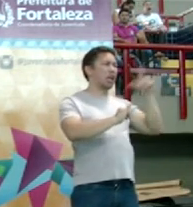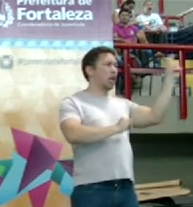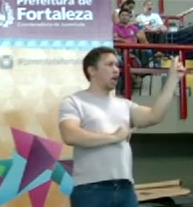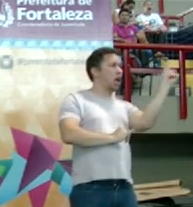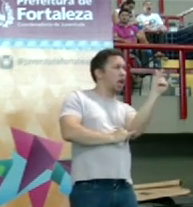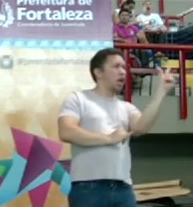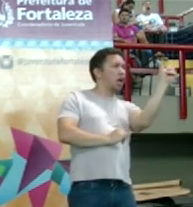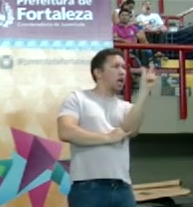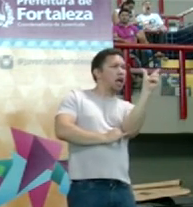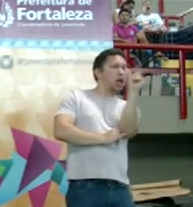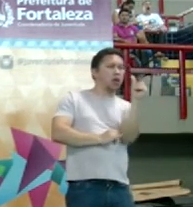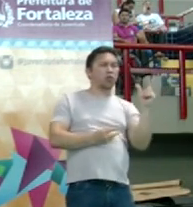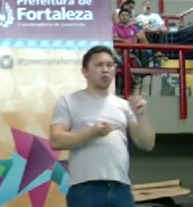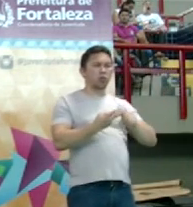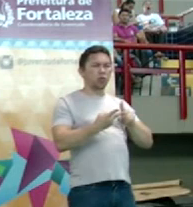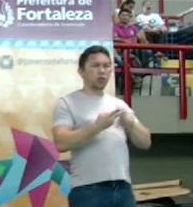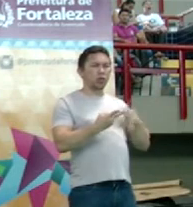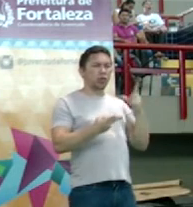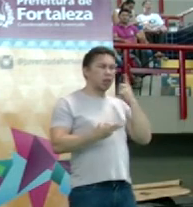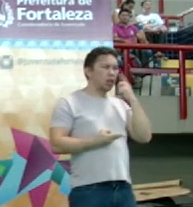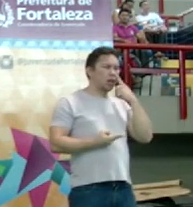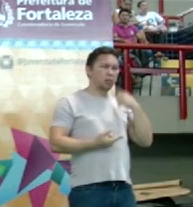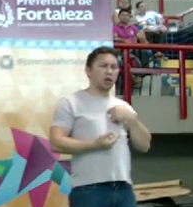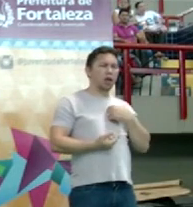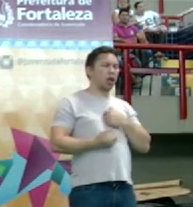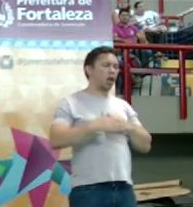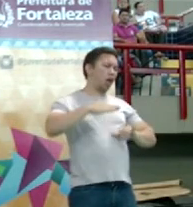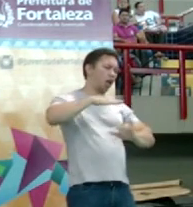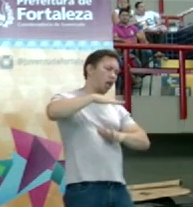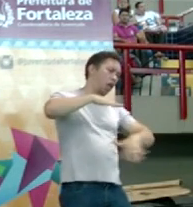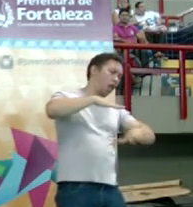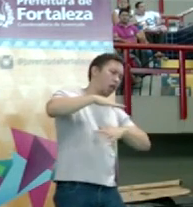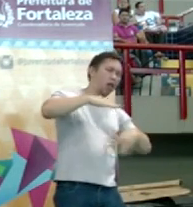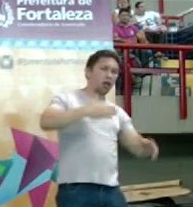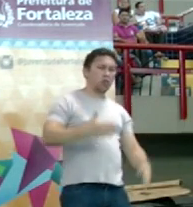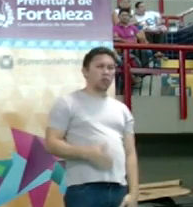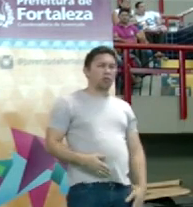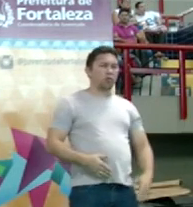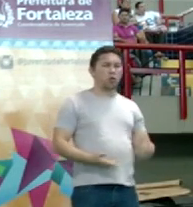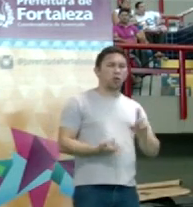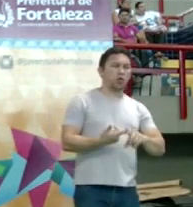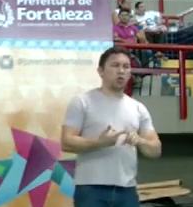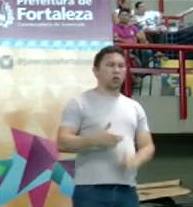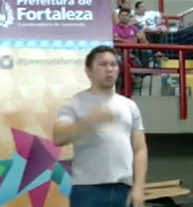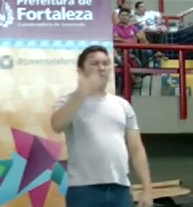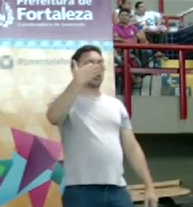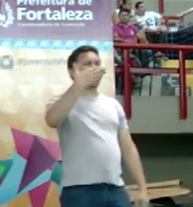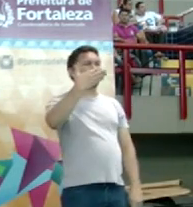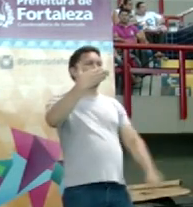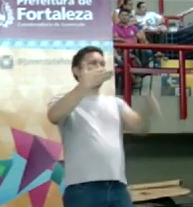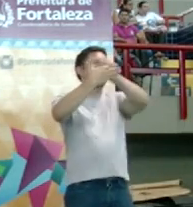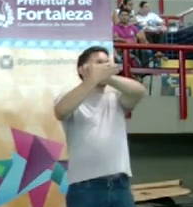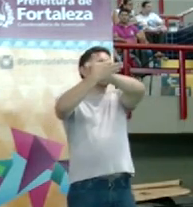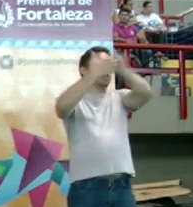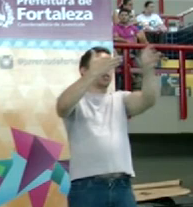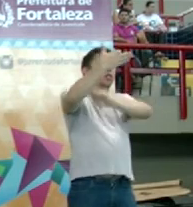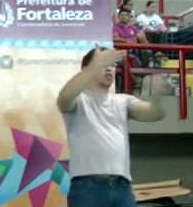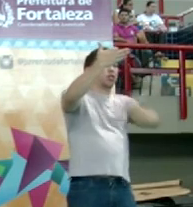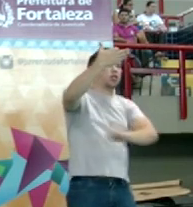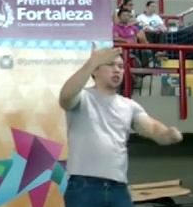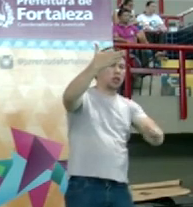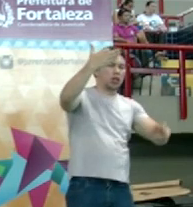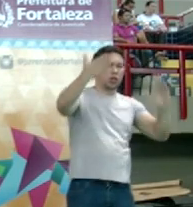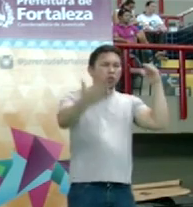conversamos, os lugares comuns, começar o parágrafo e direto, botar o ponto só quando o parágrafo